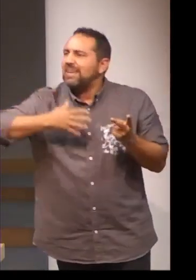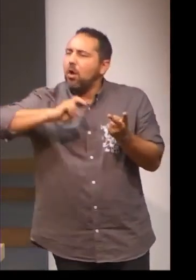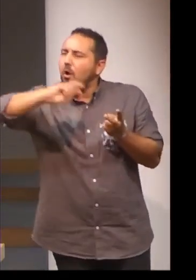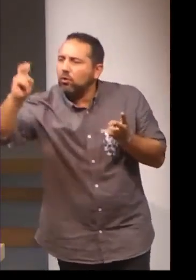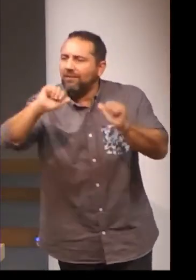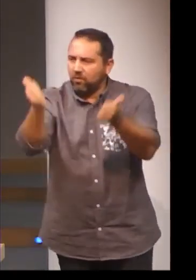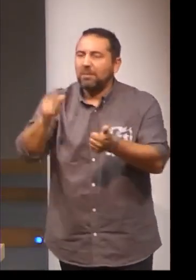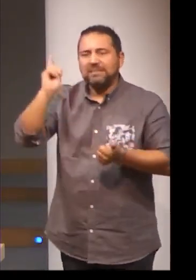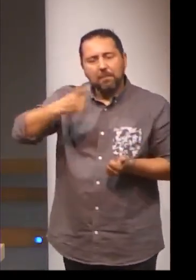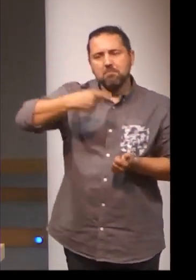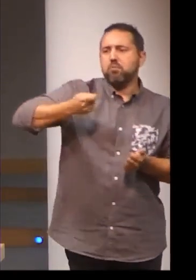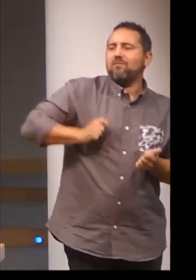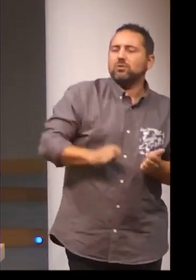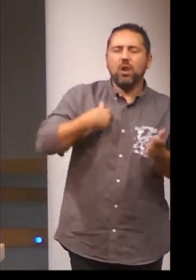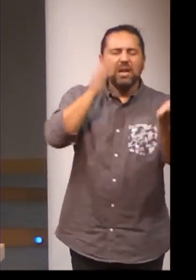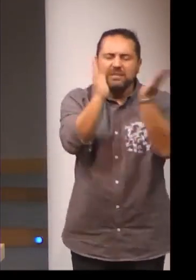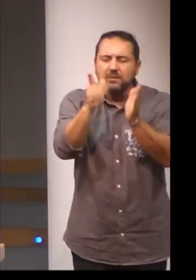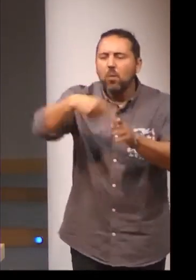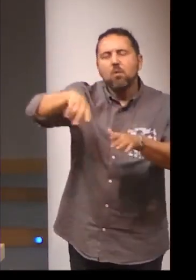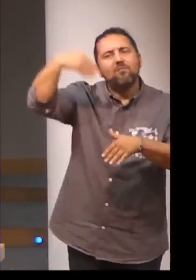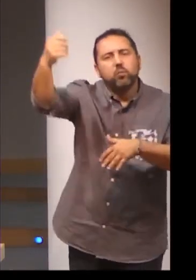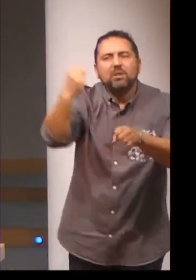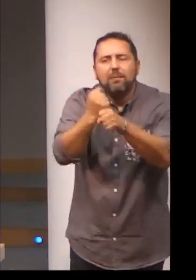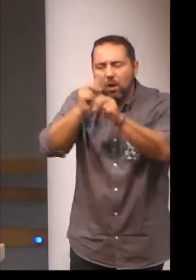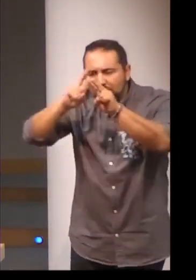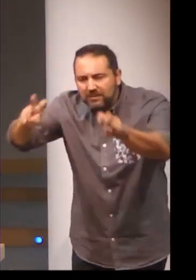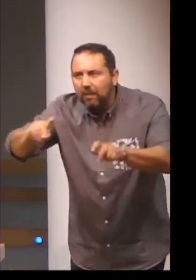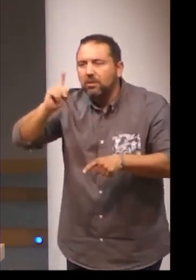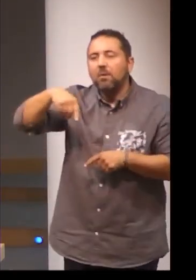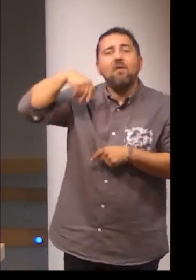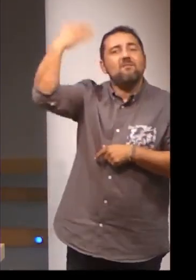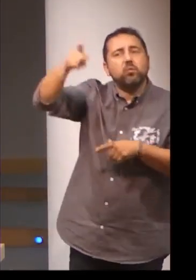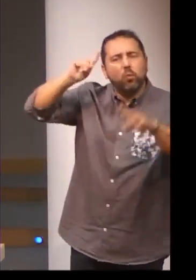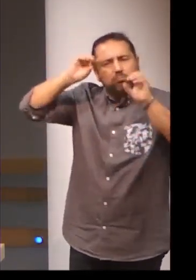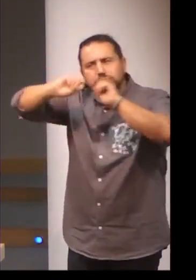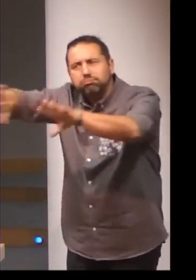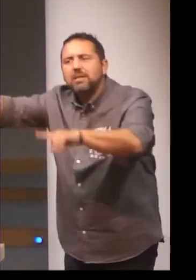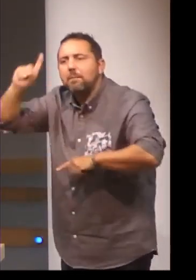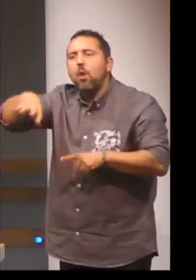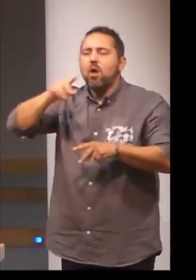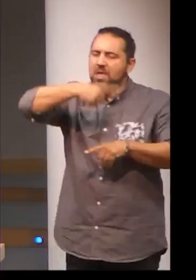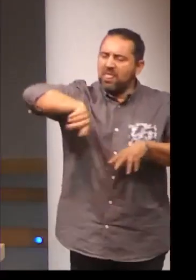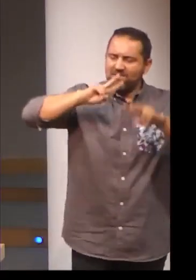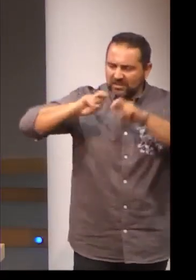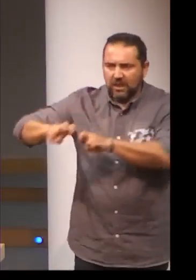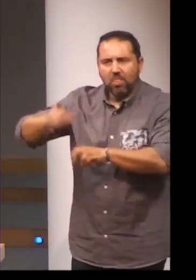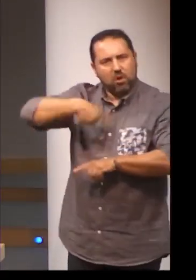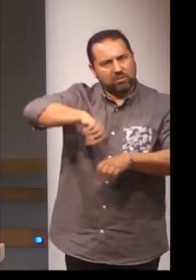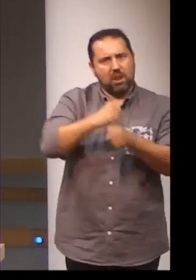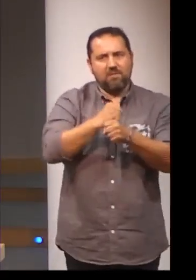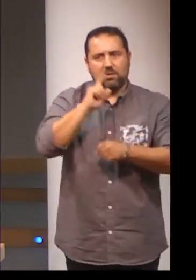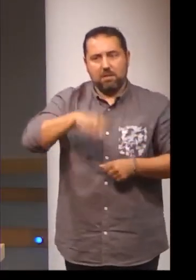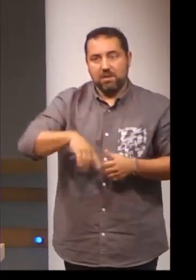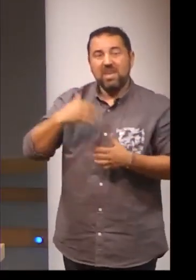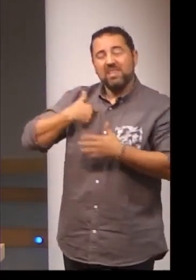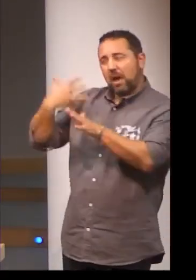profesionales que, además, puedan desarrollar sus tareas investigadoras, que generen conocimiento, que generen investigación. De esta forma, después de tres años de